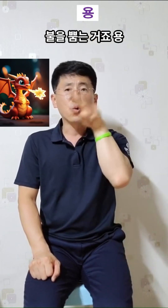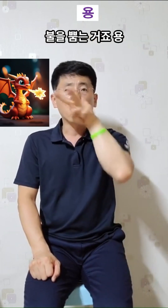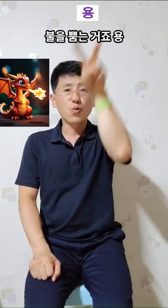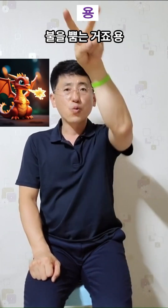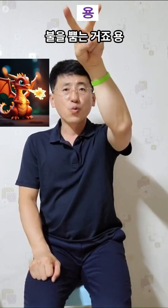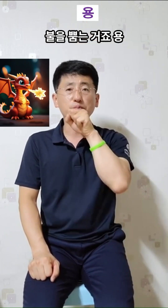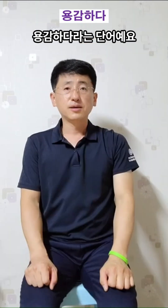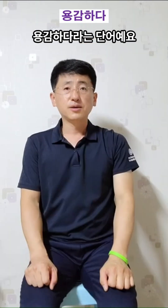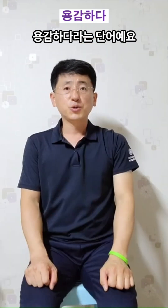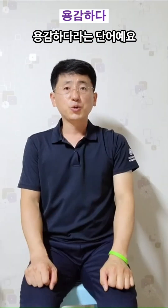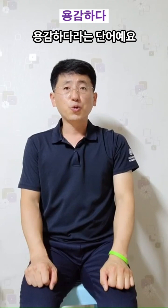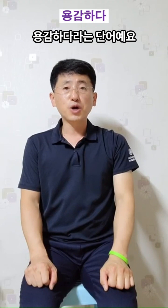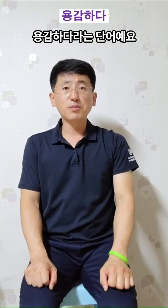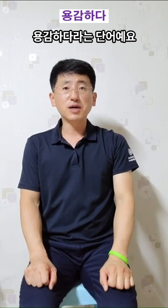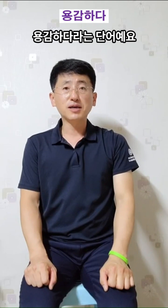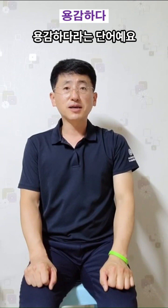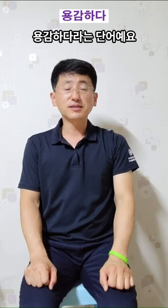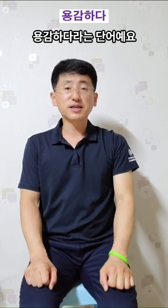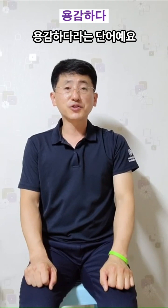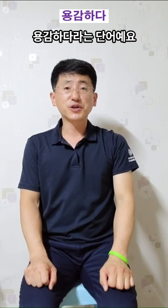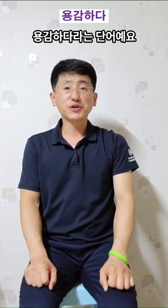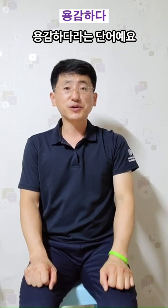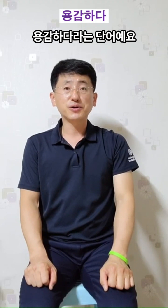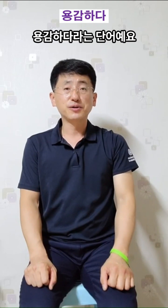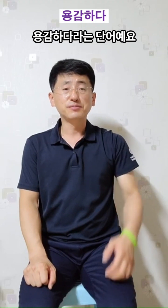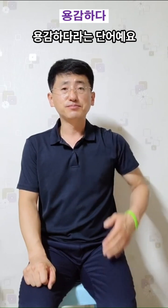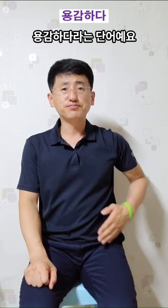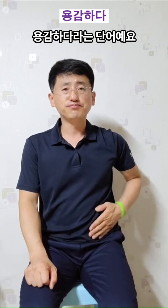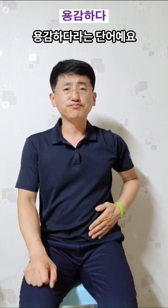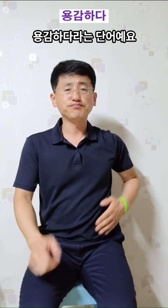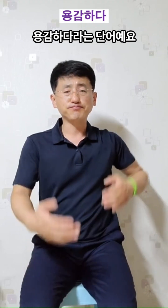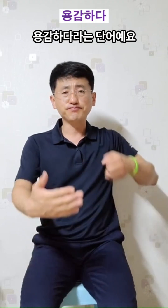용. 용감하다라는 단어예요.